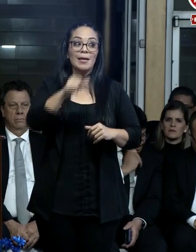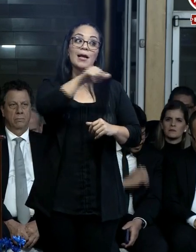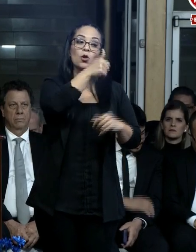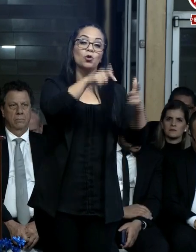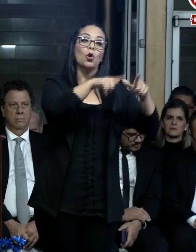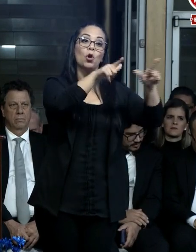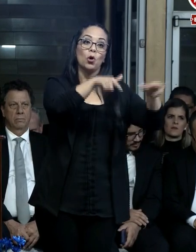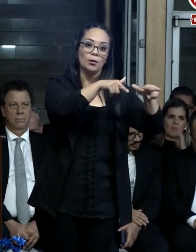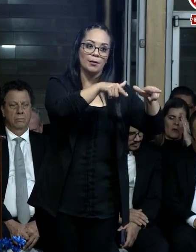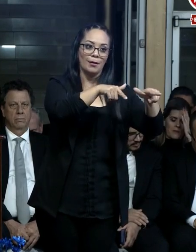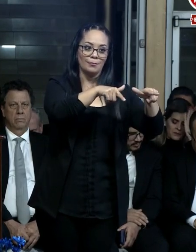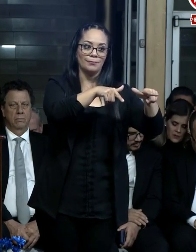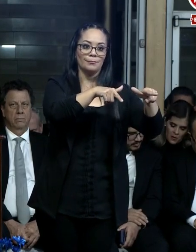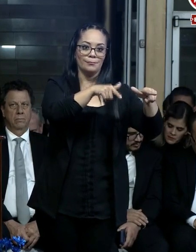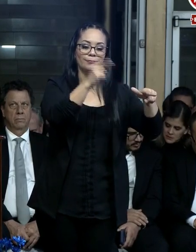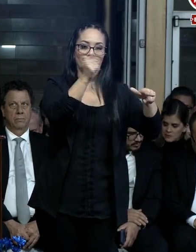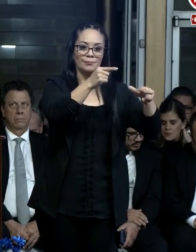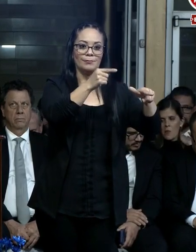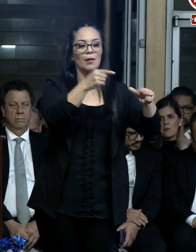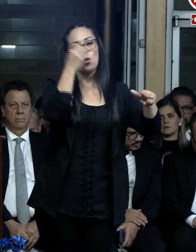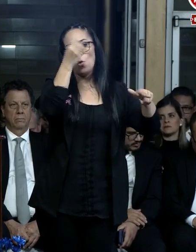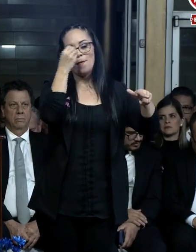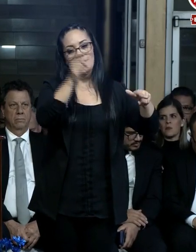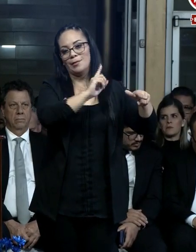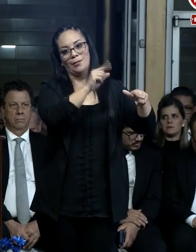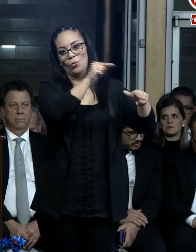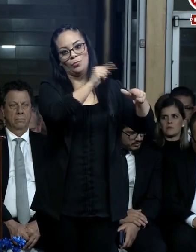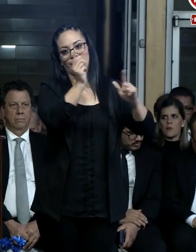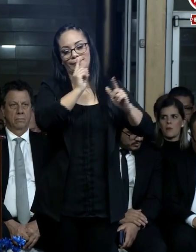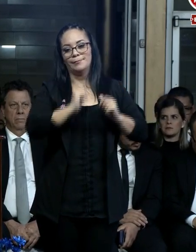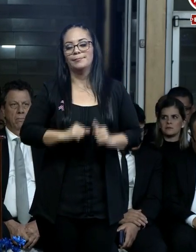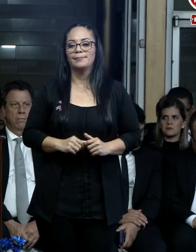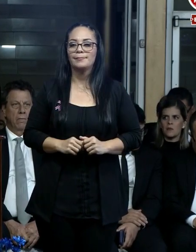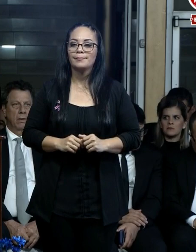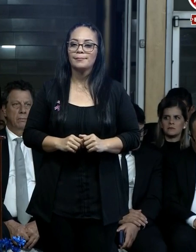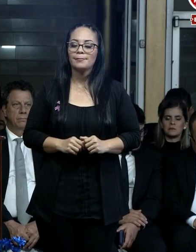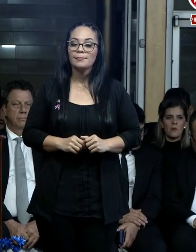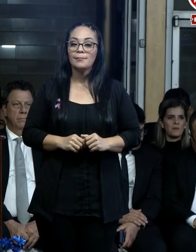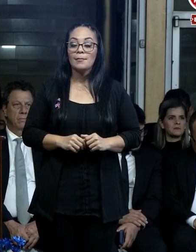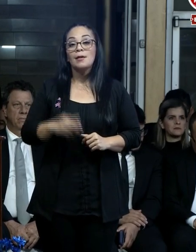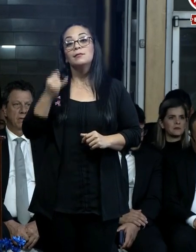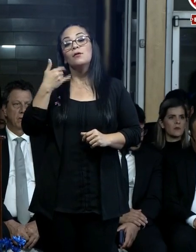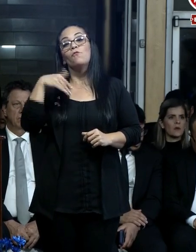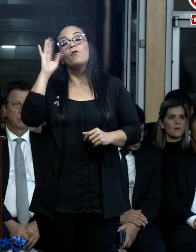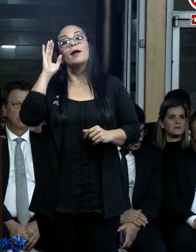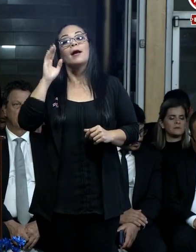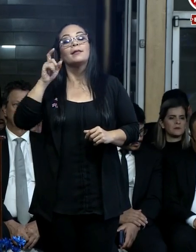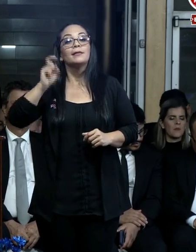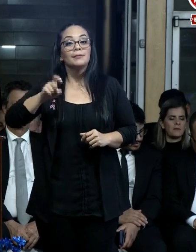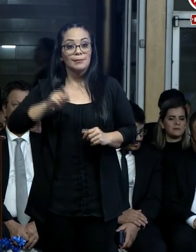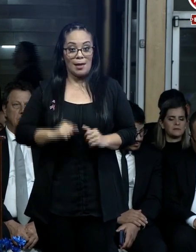lote, la otra propiedad, obviamente no tiene. Si fuese necesario, la Caja